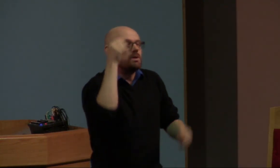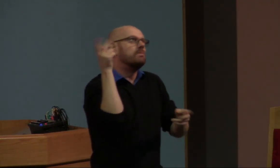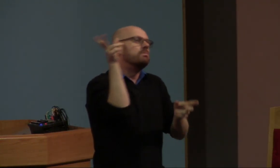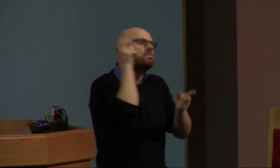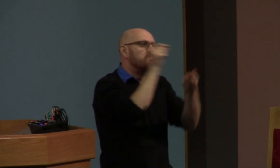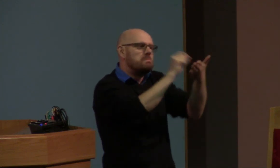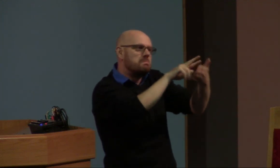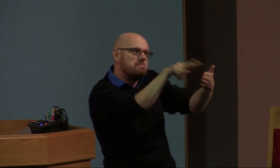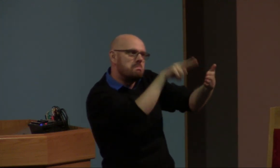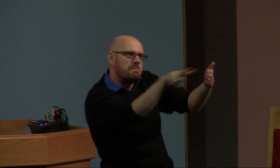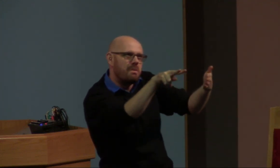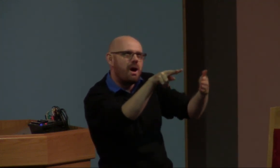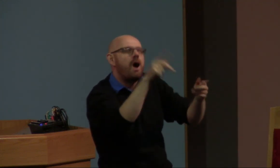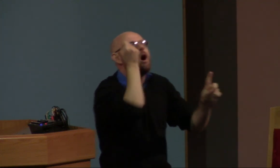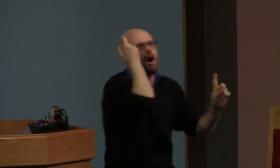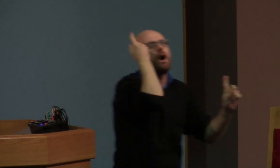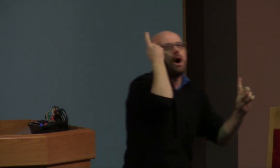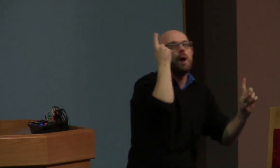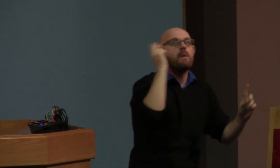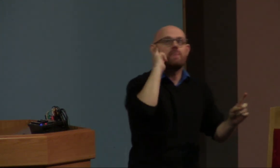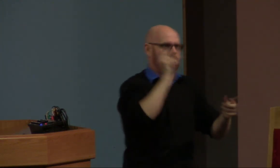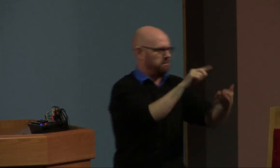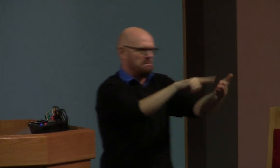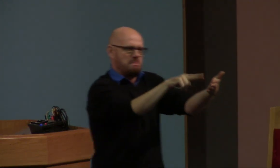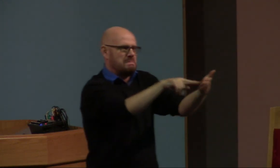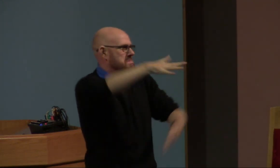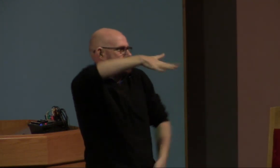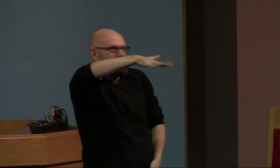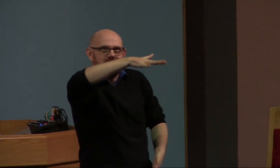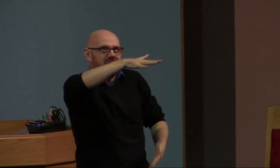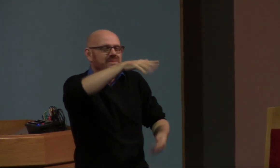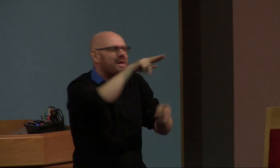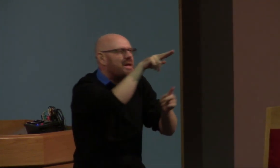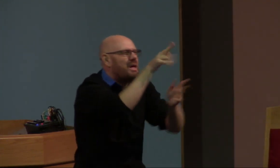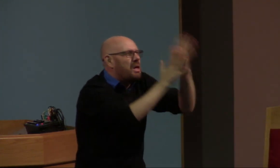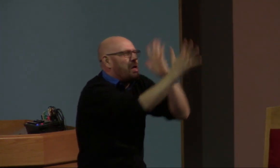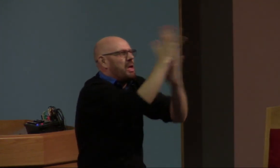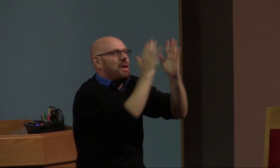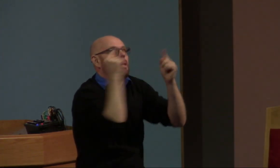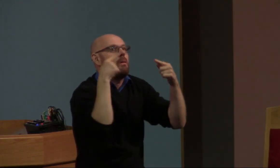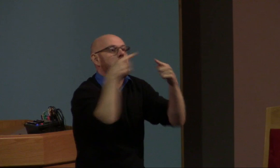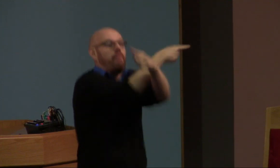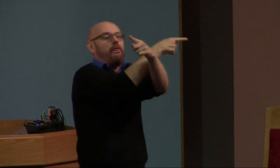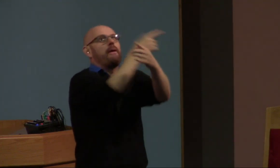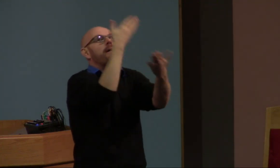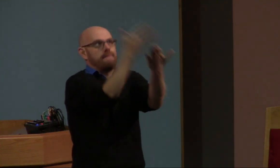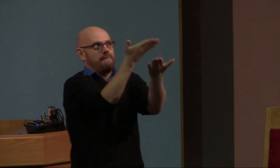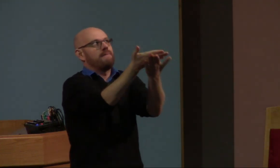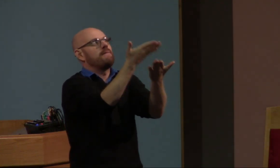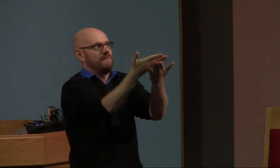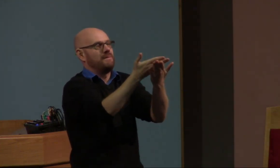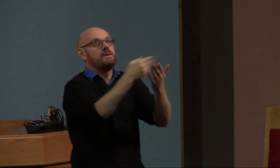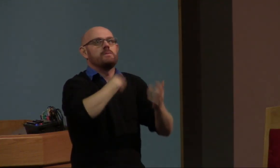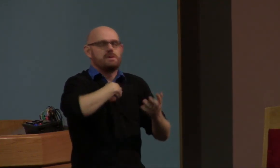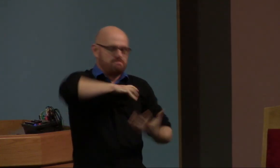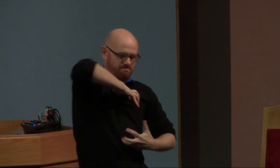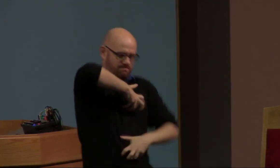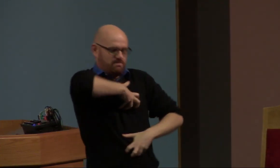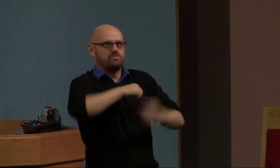Maar as jy dit kan lees en verstaan, woord vir woord, ja, maar die sin maak nie sin nie. So die